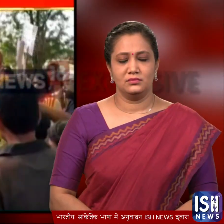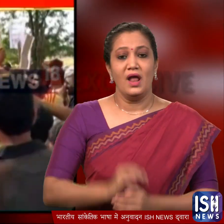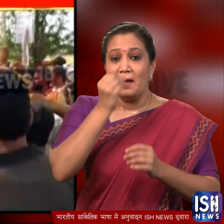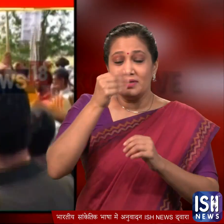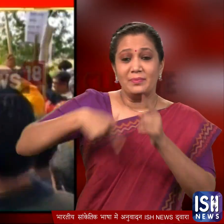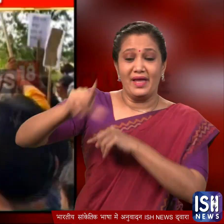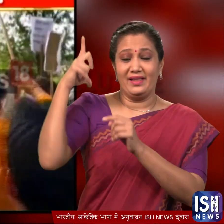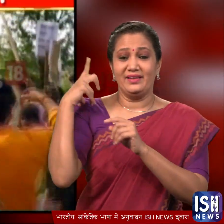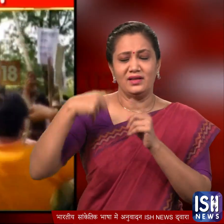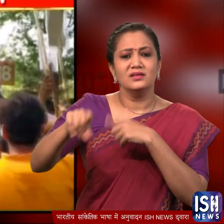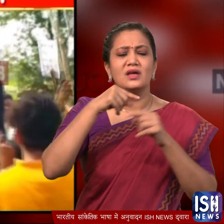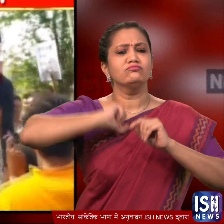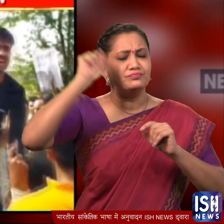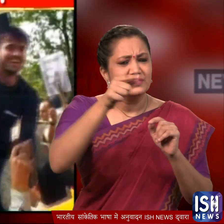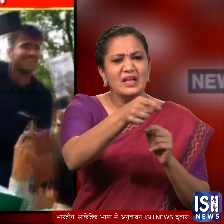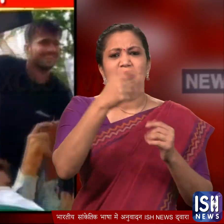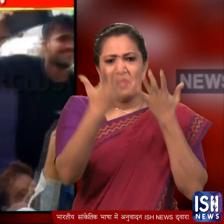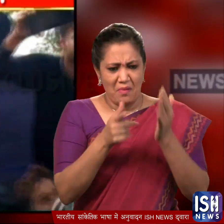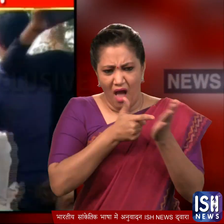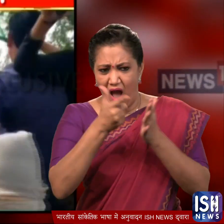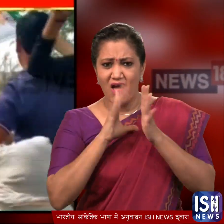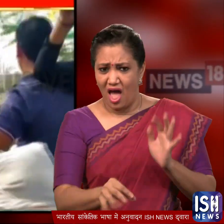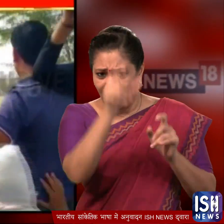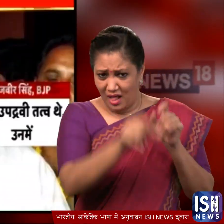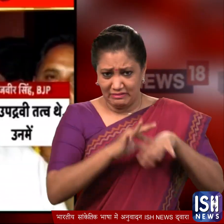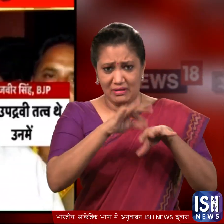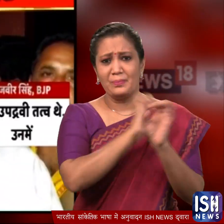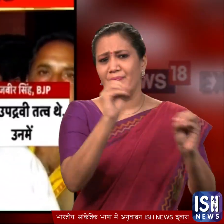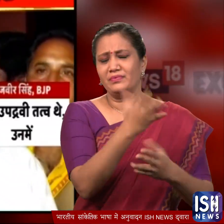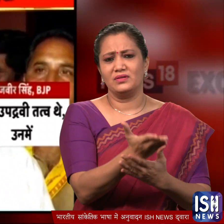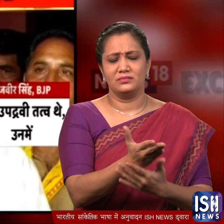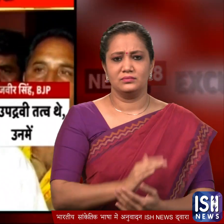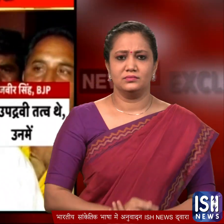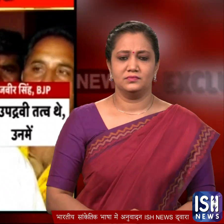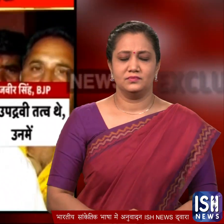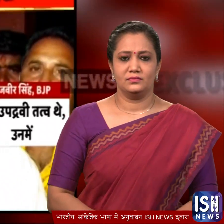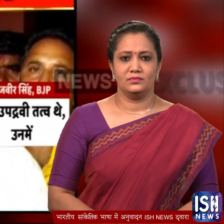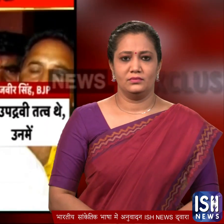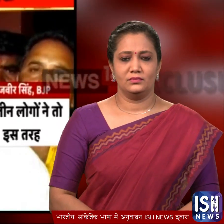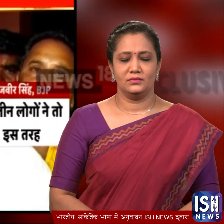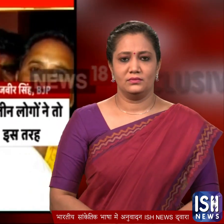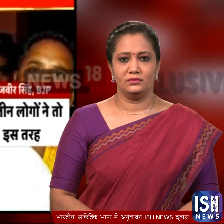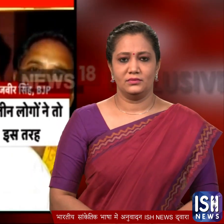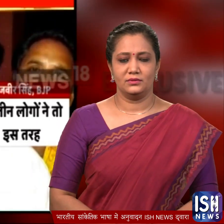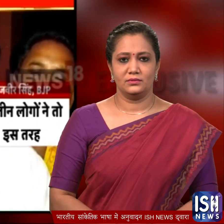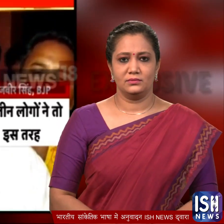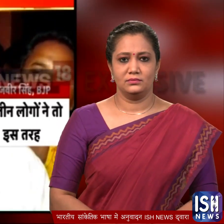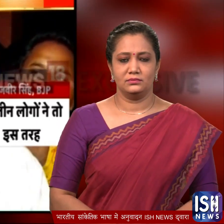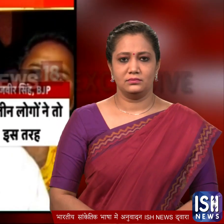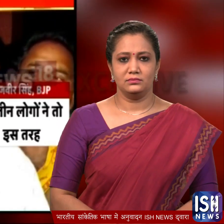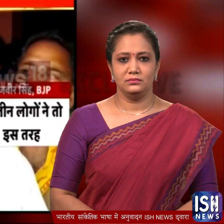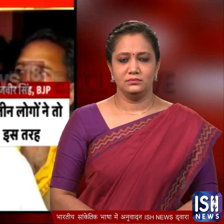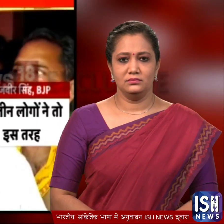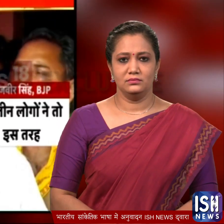हालांकि बीजेपी नेता ने तो विरोध करने वालों के किसान होने पर ही सवाल उठा दिया। तो एक उपद्रवी तत्व थे और उनमें